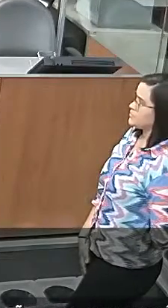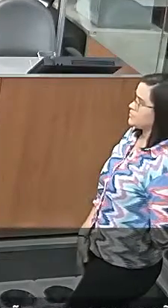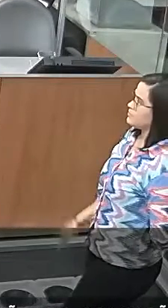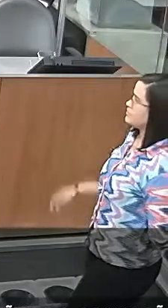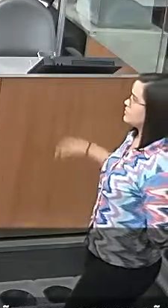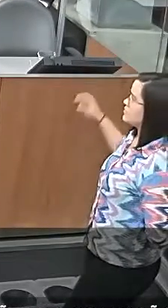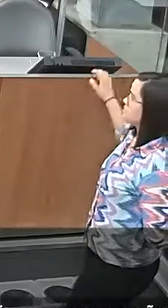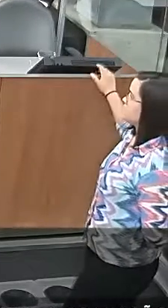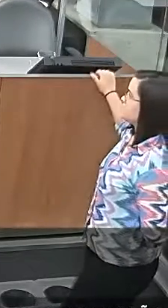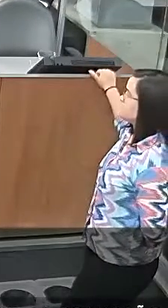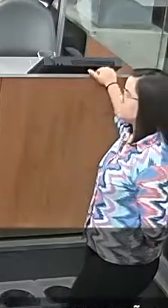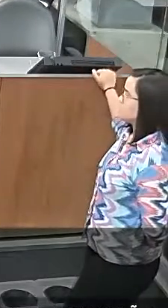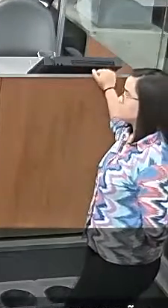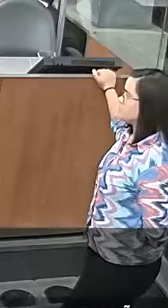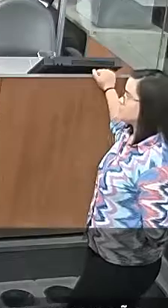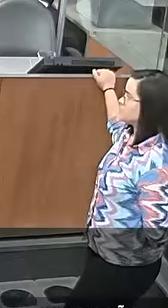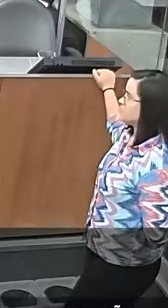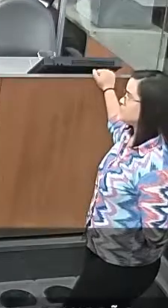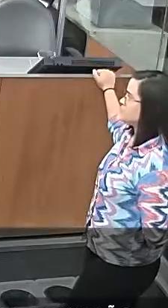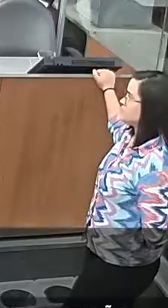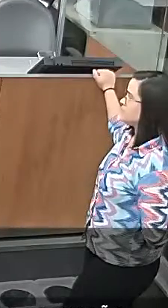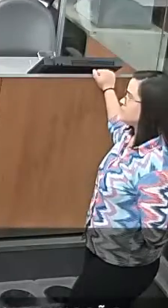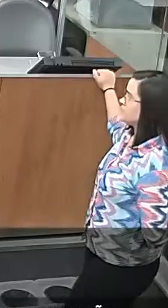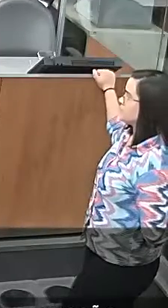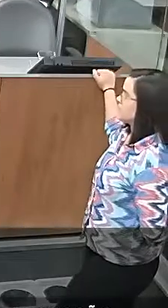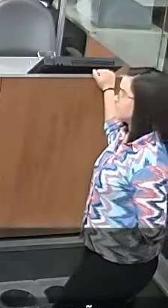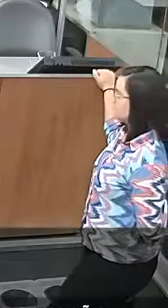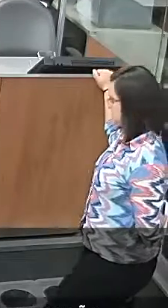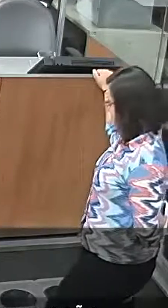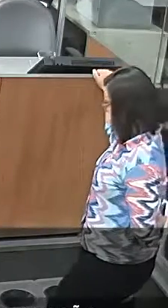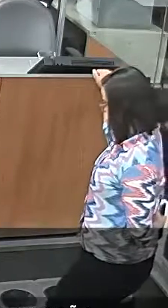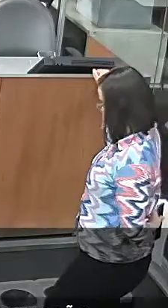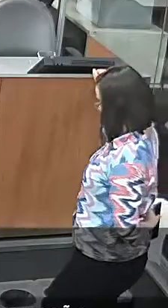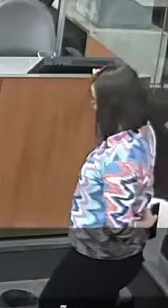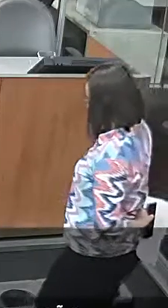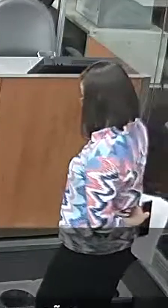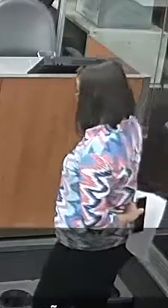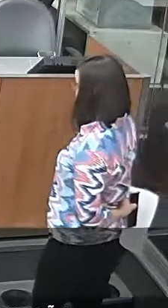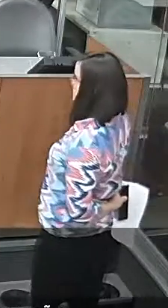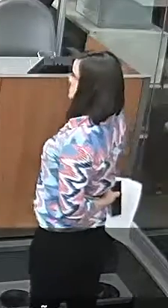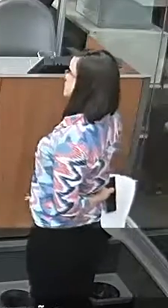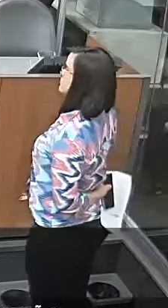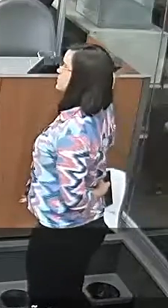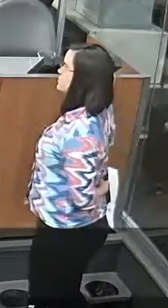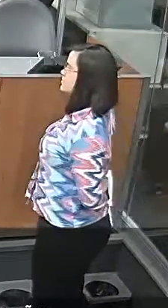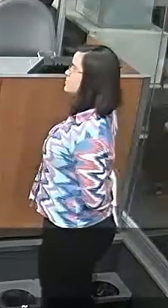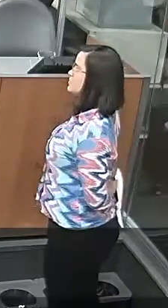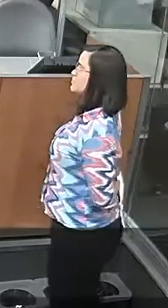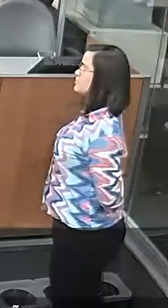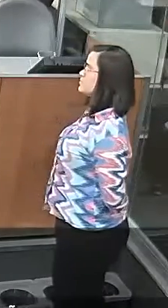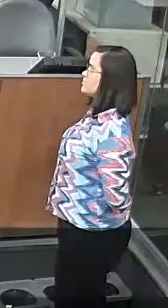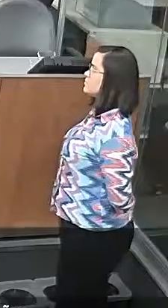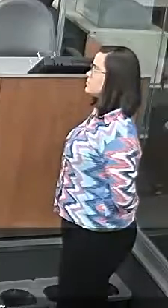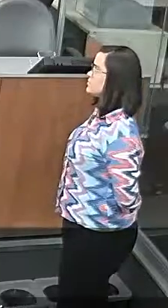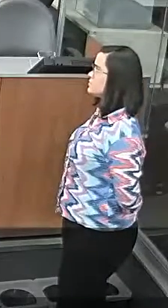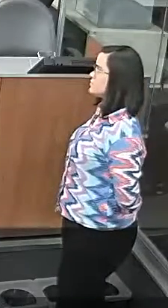da Infraestrutura e ao diretor-presidente da Companhia Brasileira de Trens Urbanos do Rio de Janeiro, pedido de informação sobre os planos de projeto de ampliação do metrô de Belo